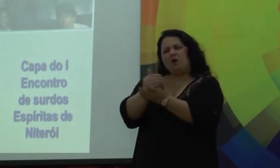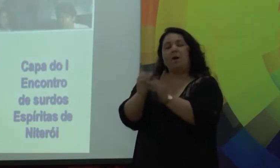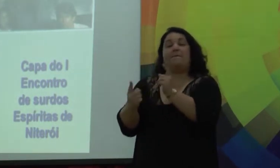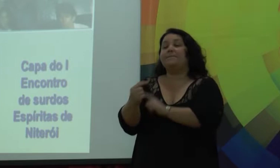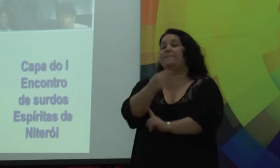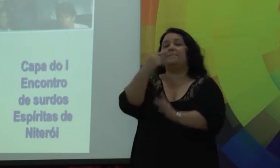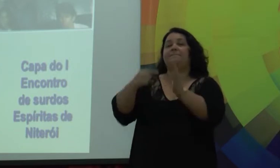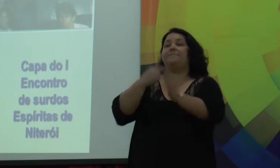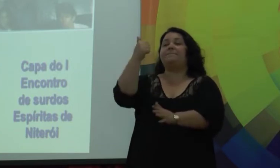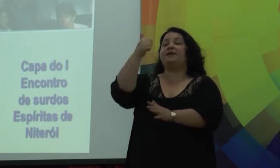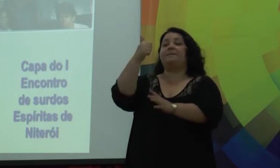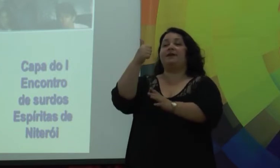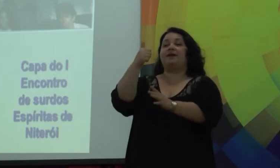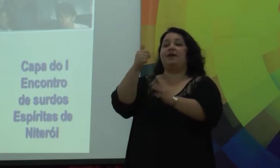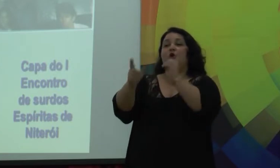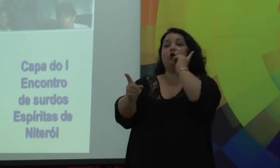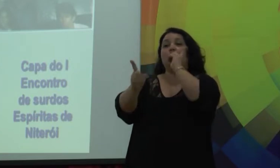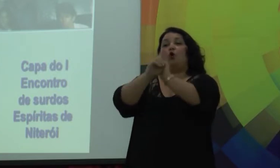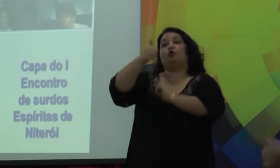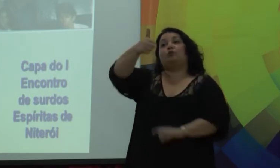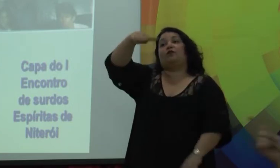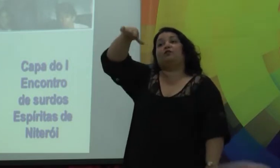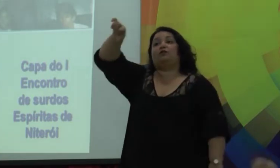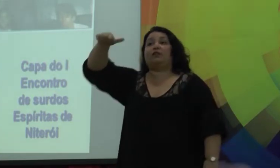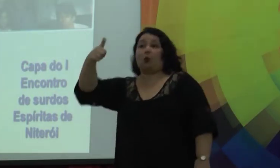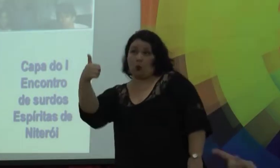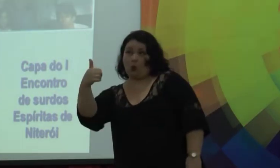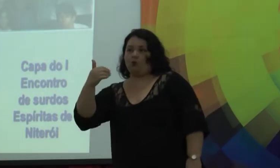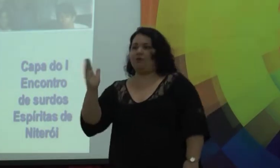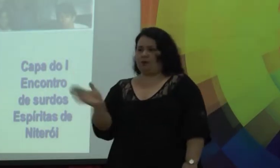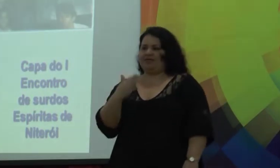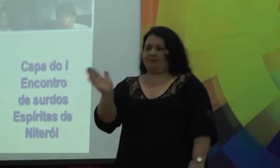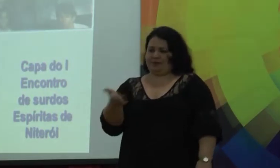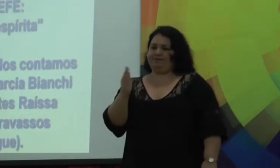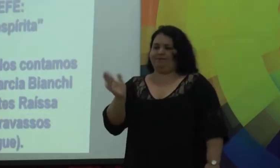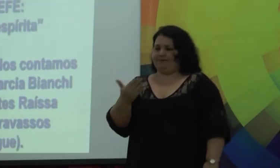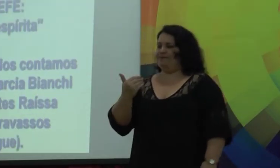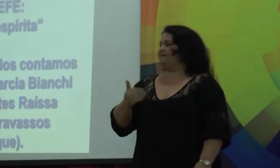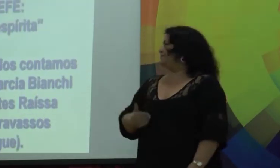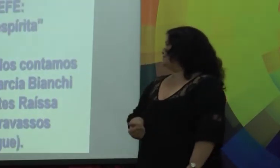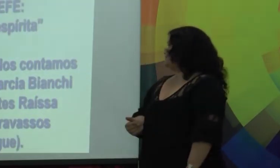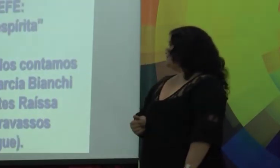encontro em 1990. Vai passar.